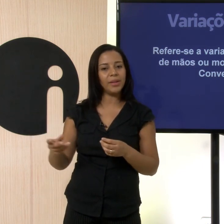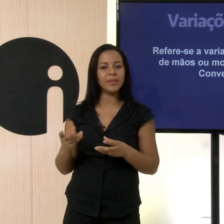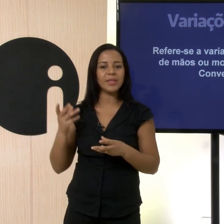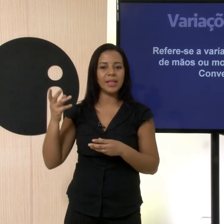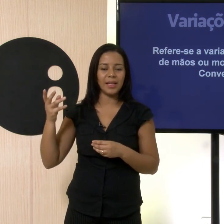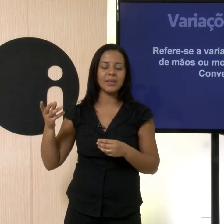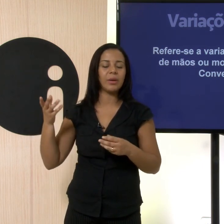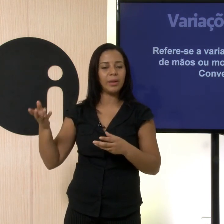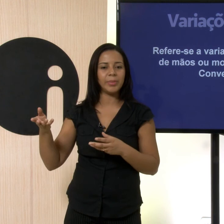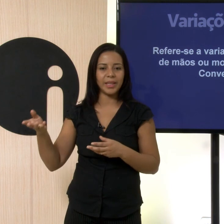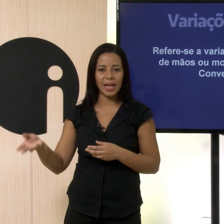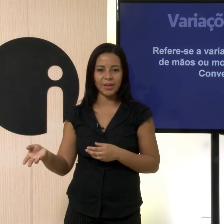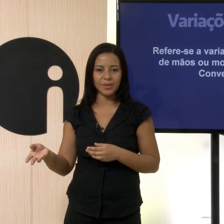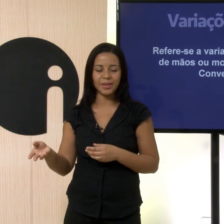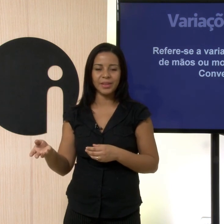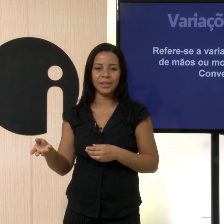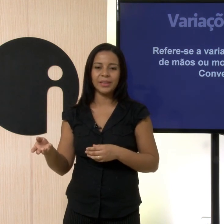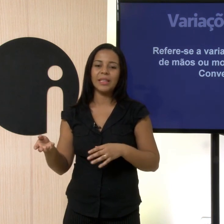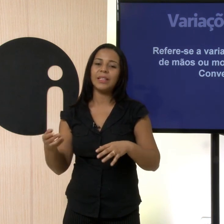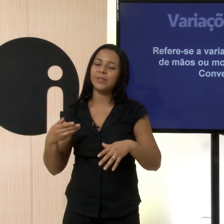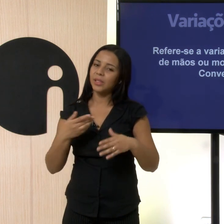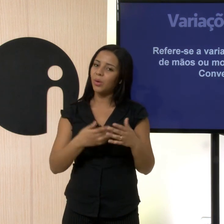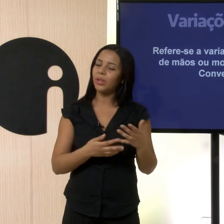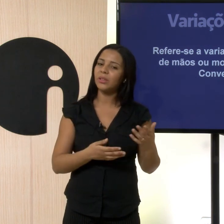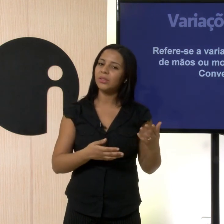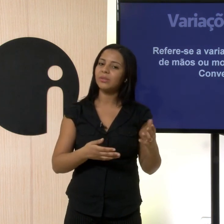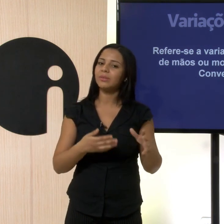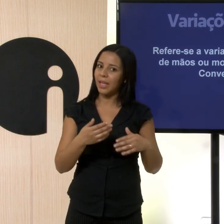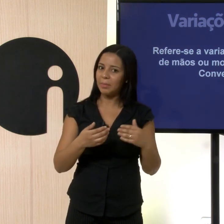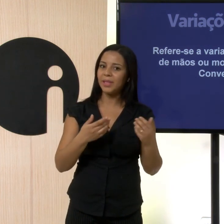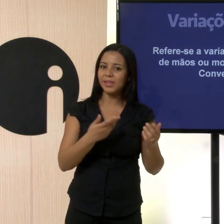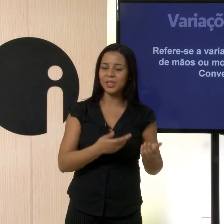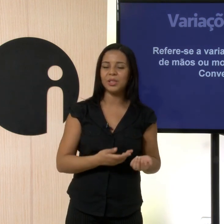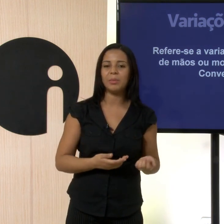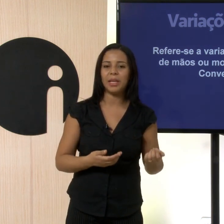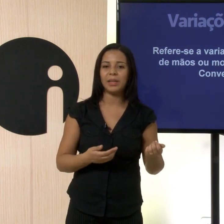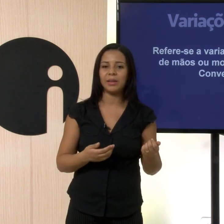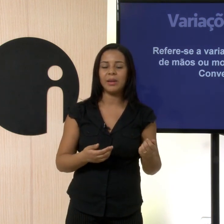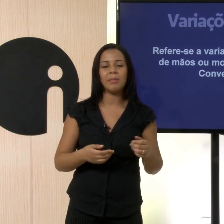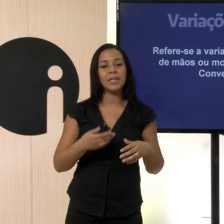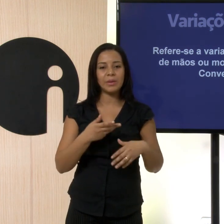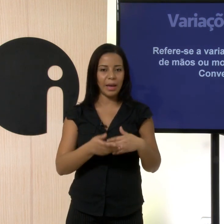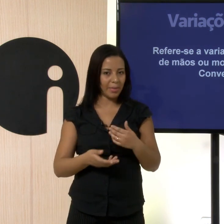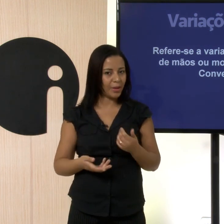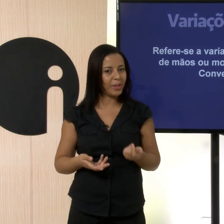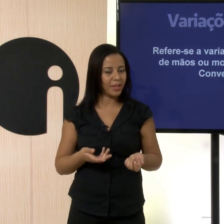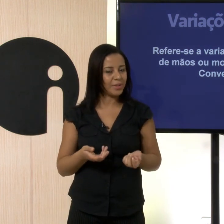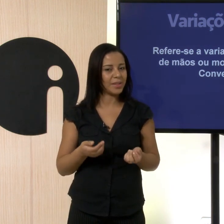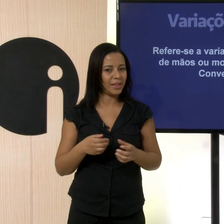dos sinais são arbitrários. E os icônicos tem bastante também, mas não é a maioria dos